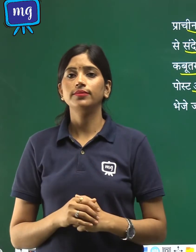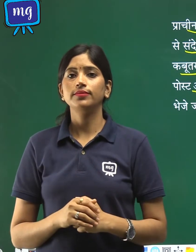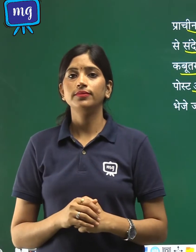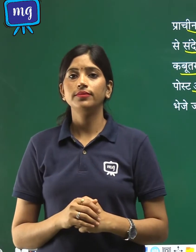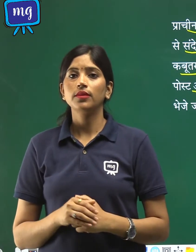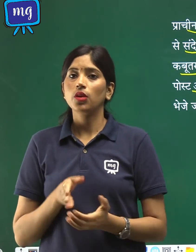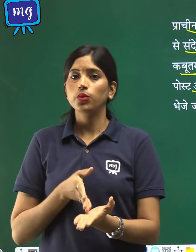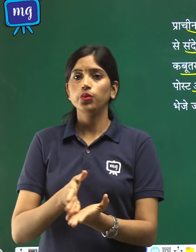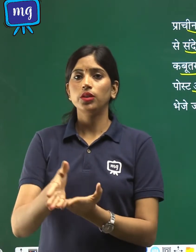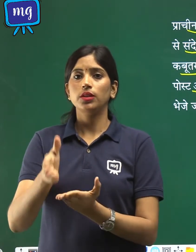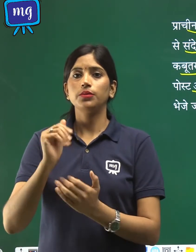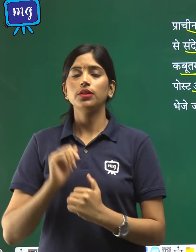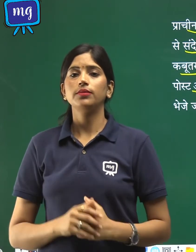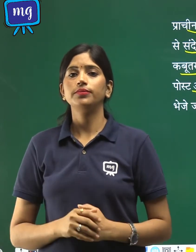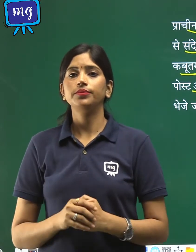माध्यम से